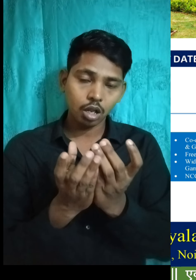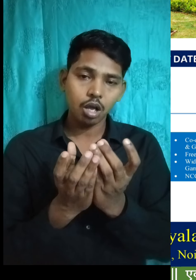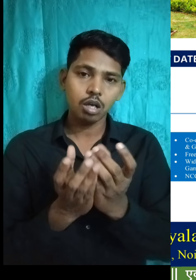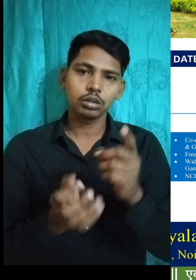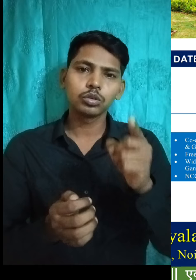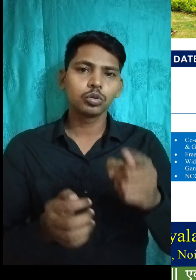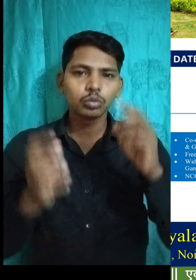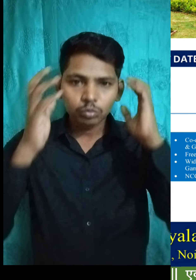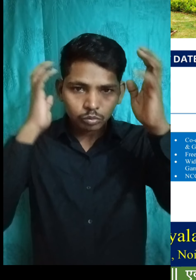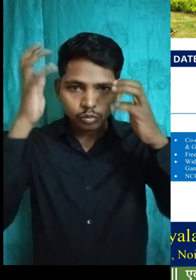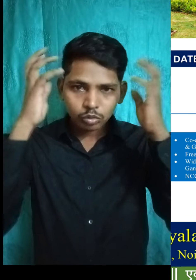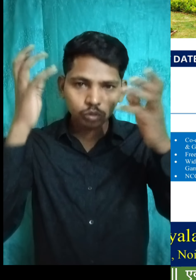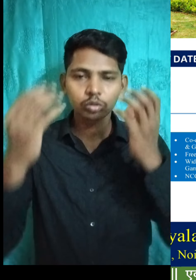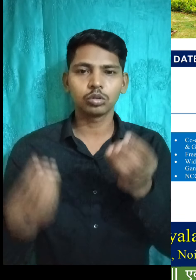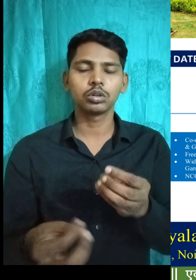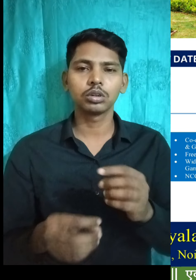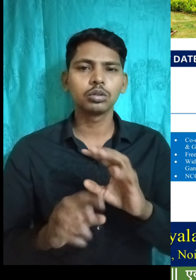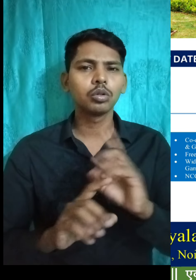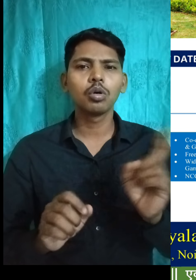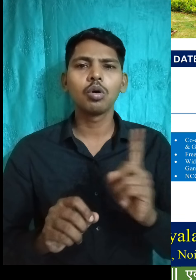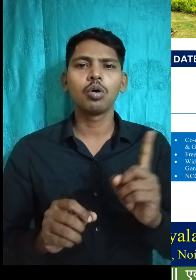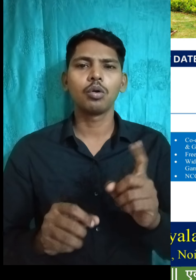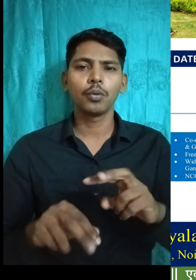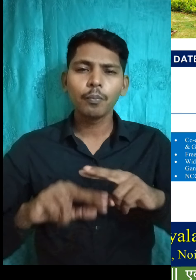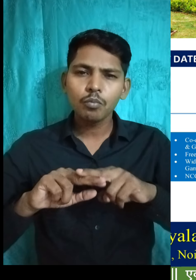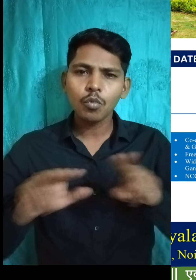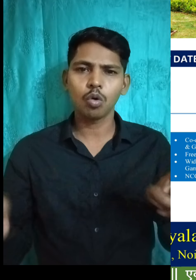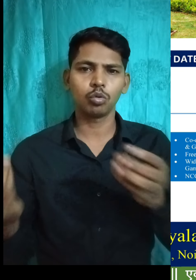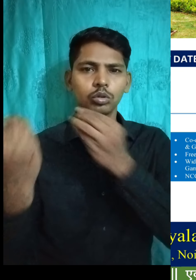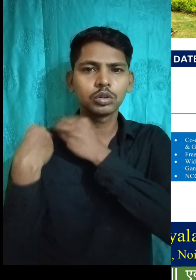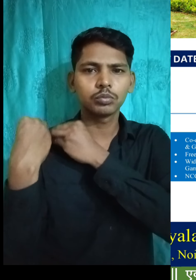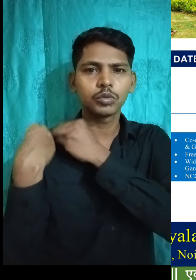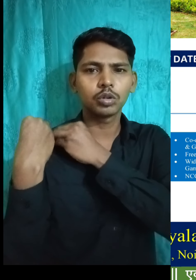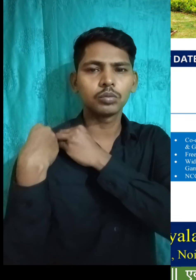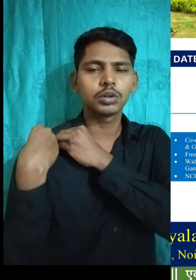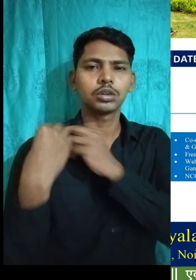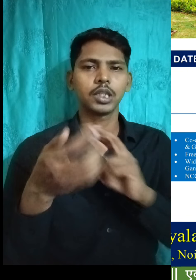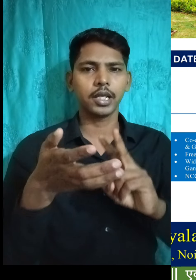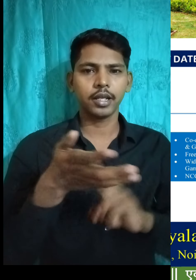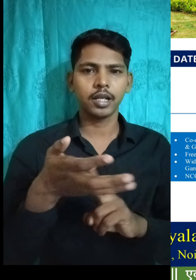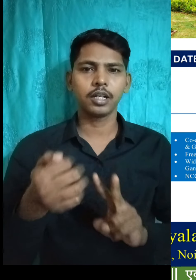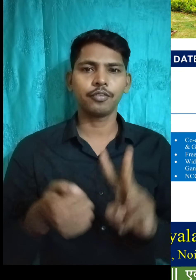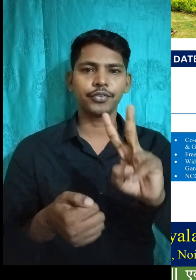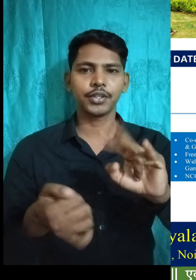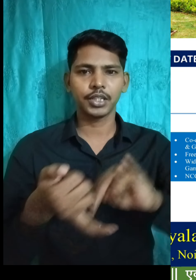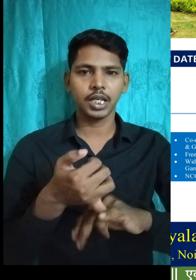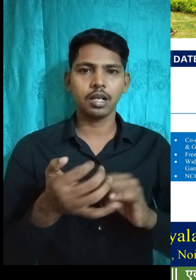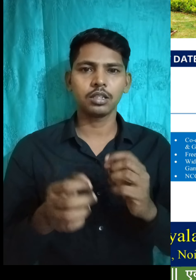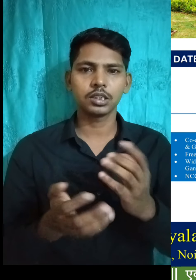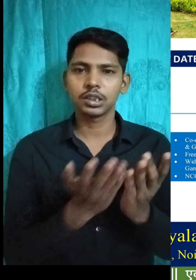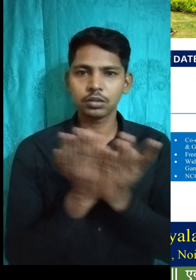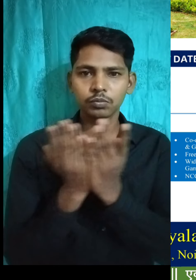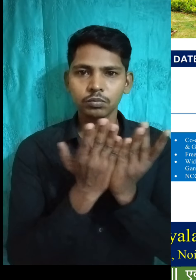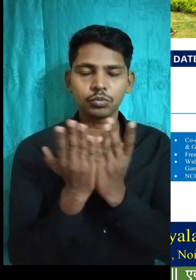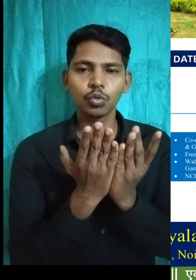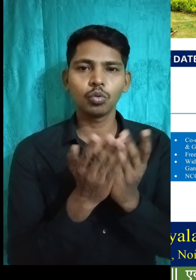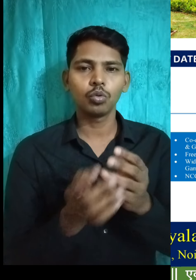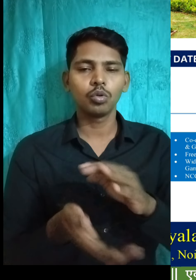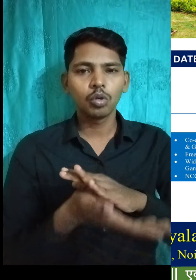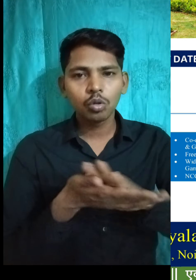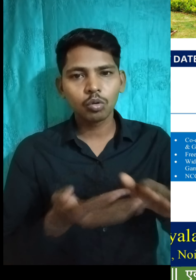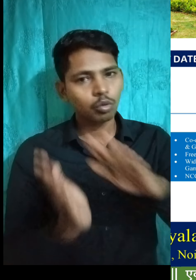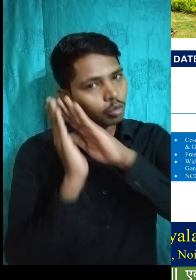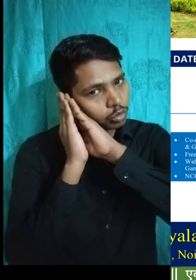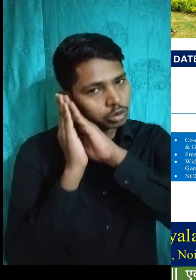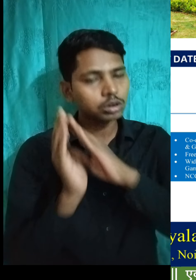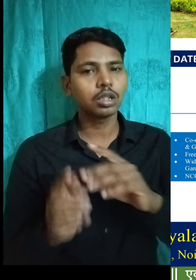शिक्षा आपकी बेटियों को प्रदान किया जाएगा। रहने खाने और ड्रेस, किताबें, टोटल जितनी